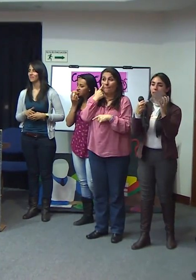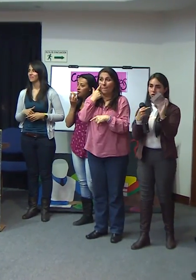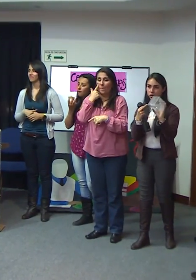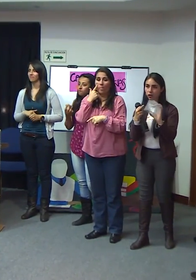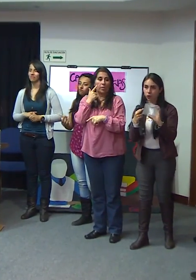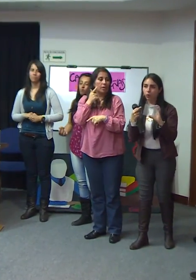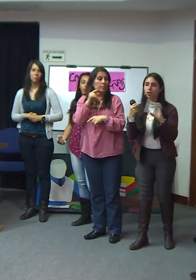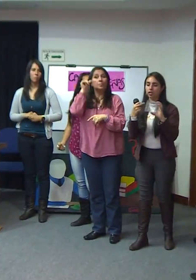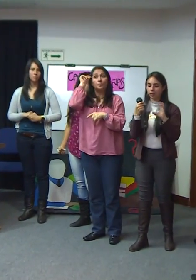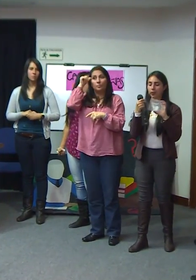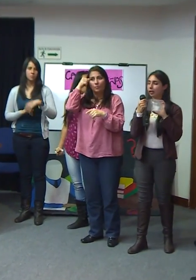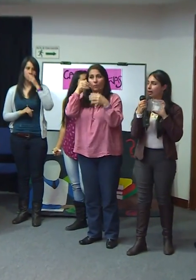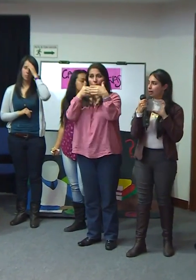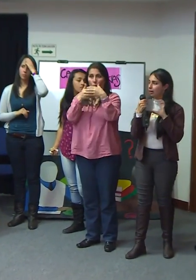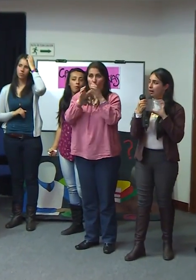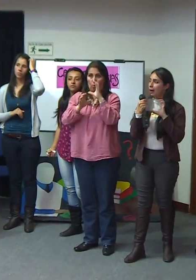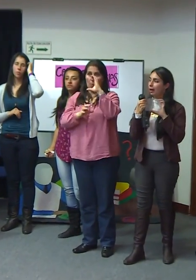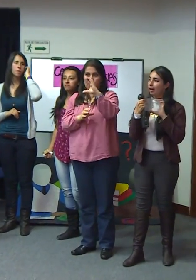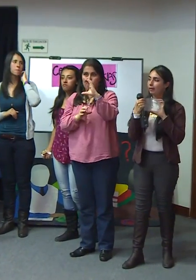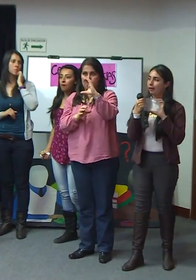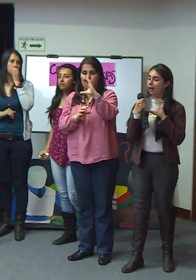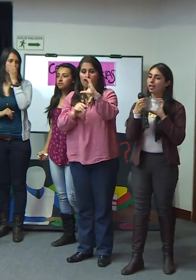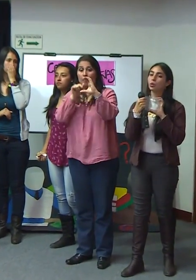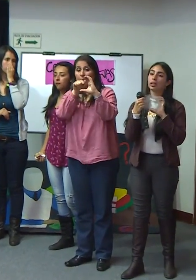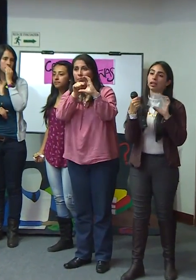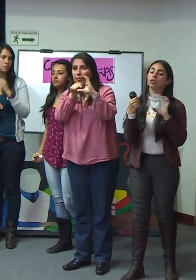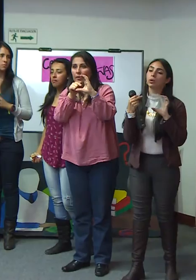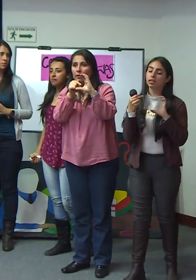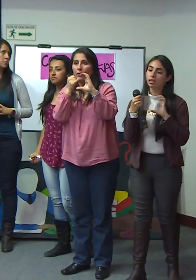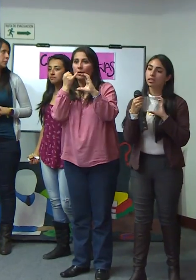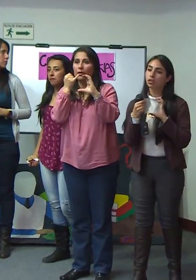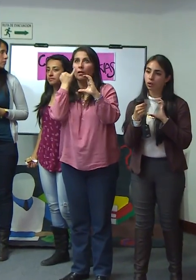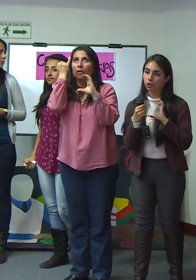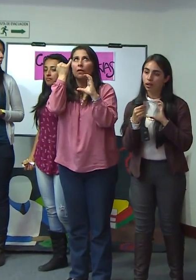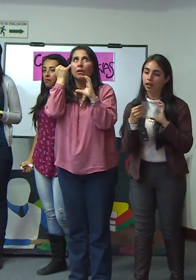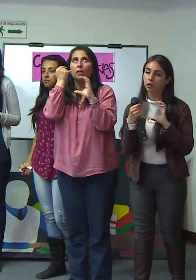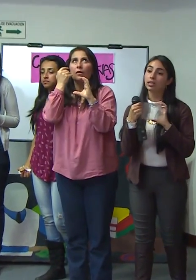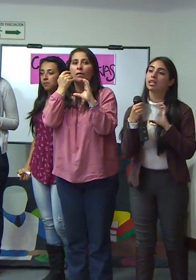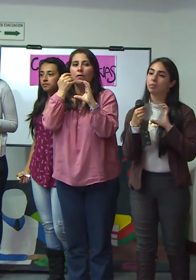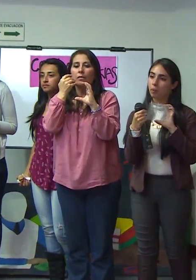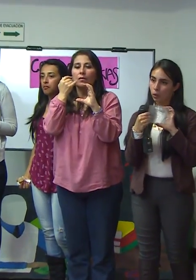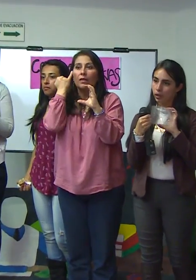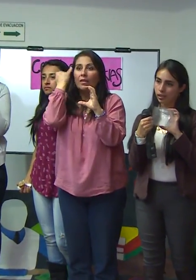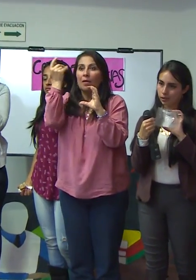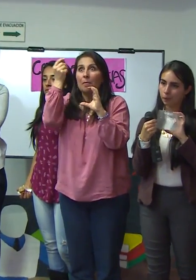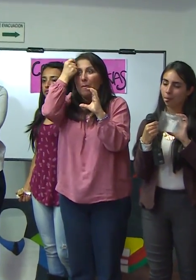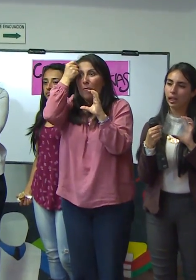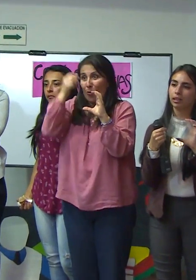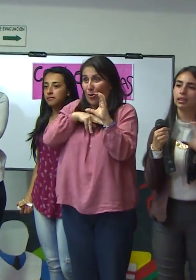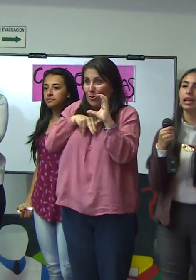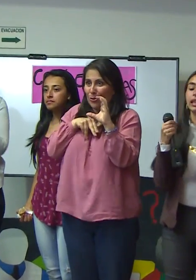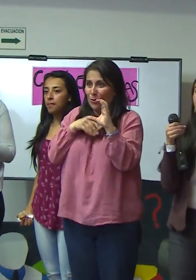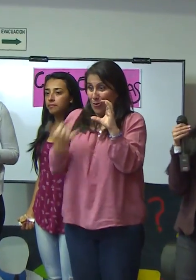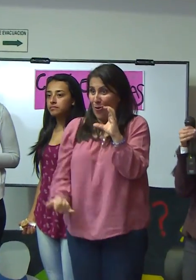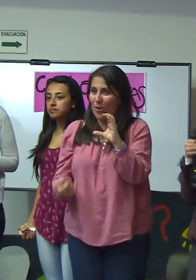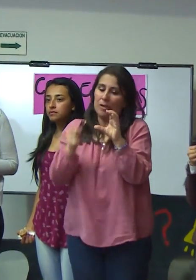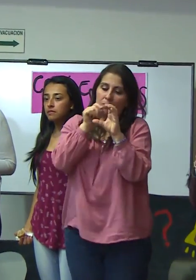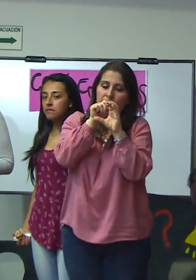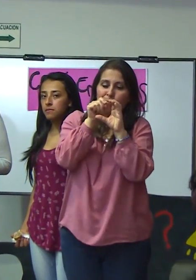Retomamos lo del cubo. Ya saben que la idea es guardar nuestras nuestras memorias. La memoria de hoy